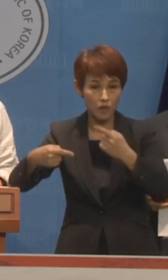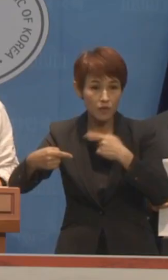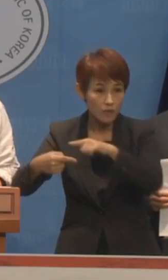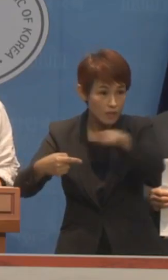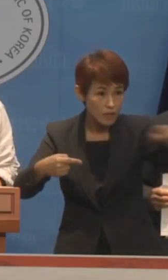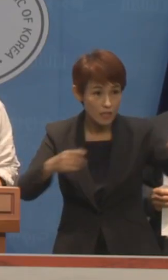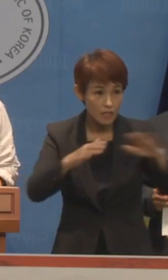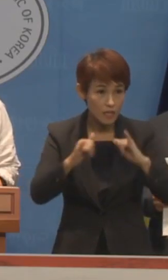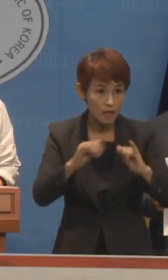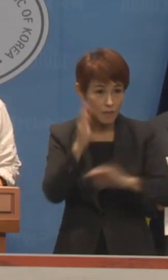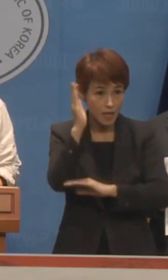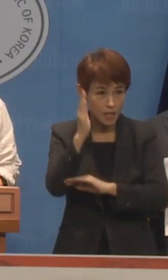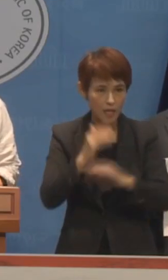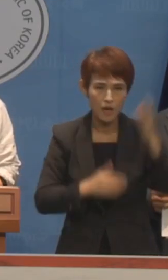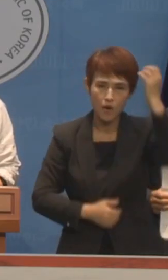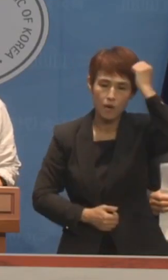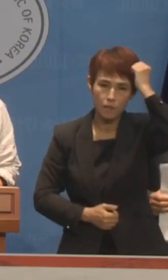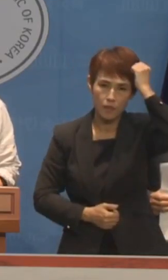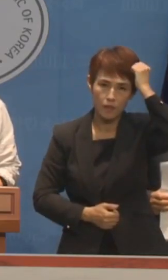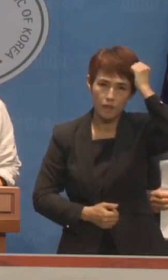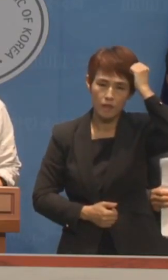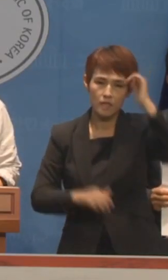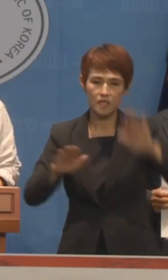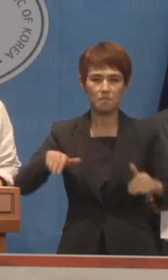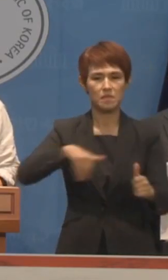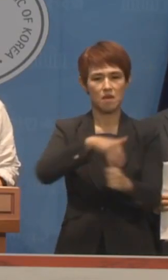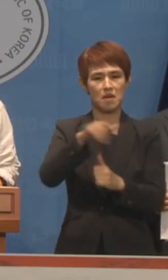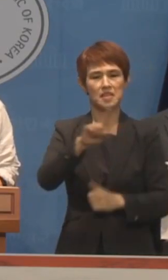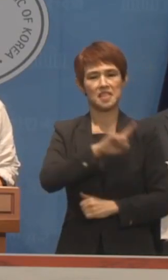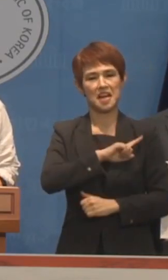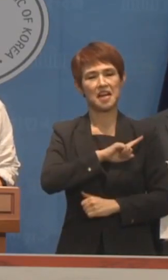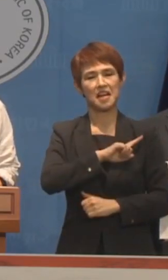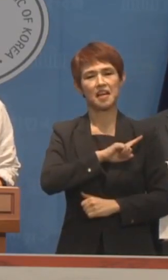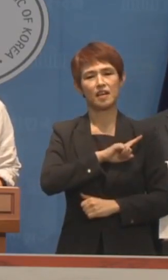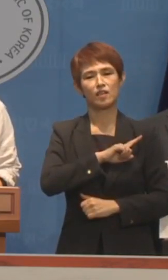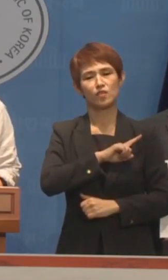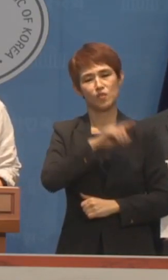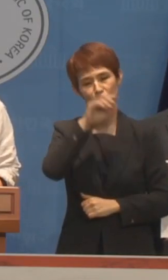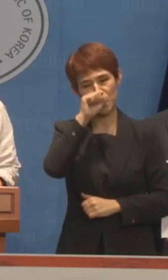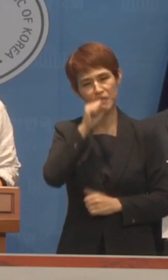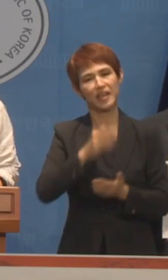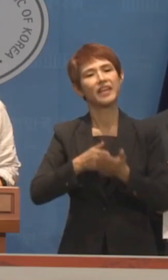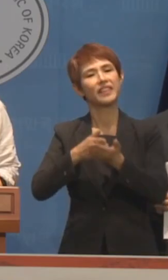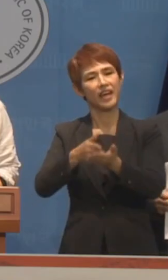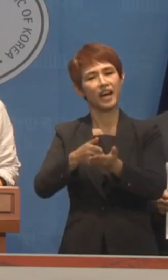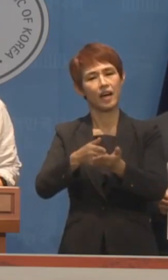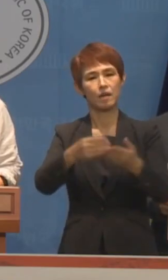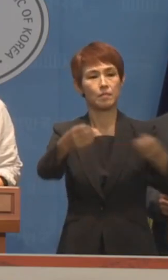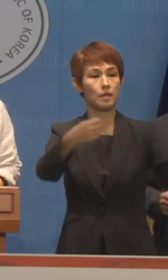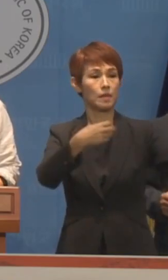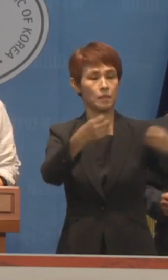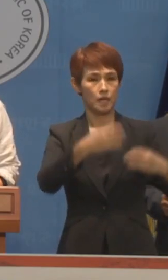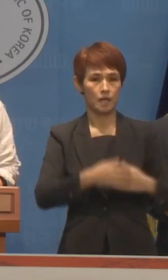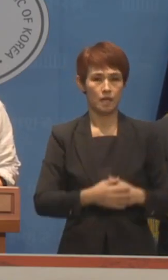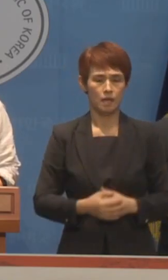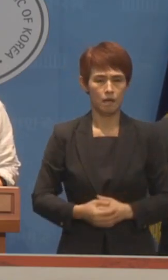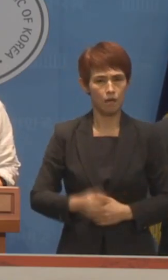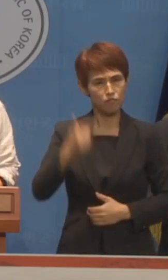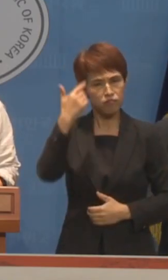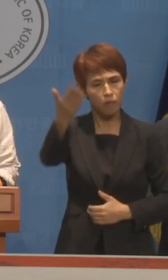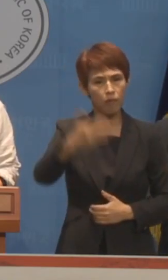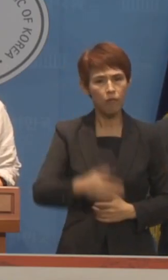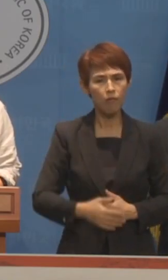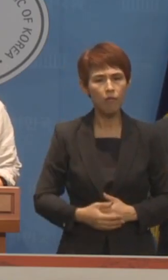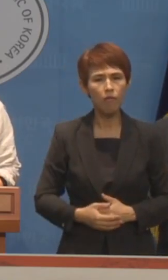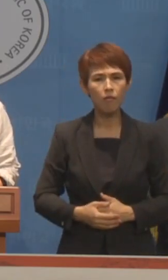똑똑히 기억합니다. 현실을 고려한 최선의 아니었다라는 것이 대략적인 요지였습니다. 되묻고 싶습니다.